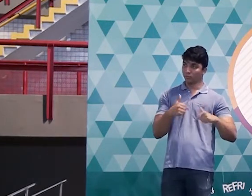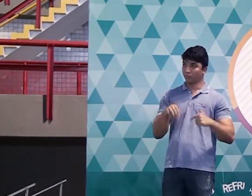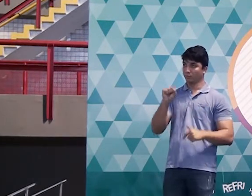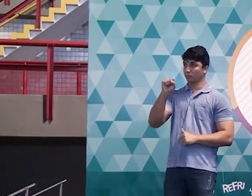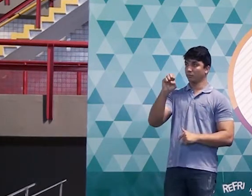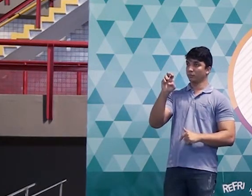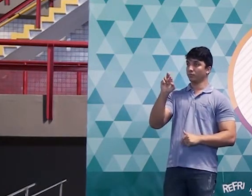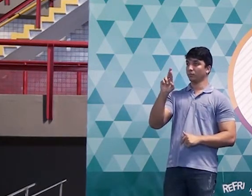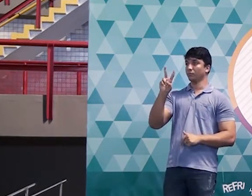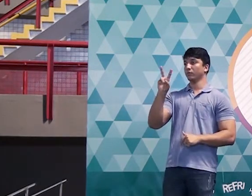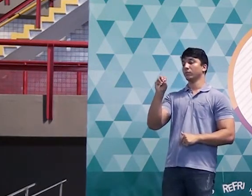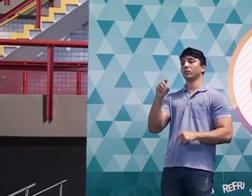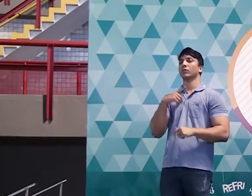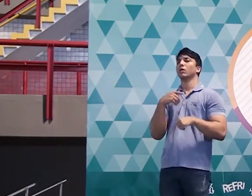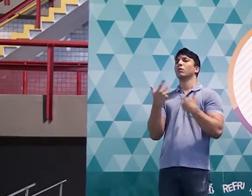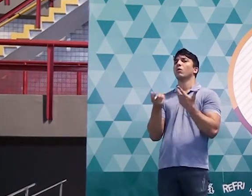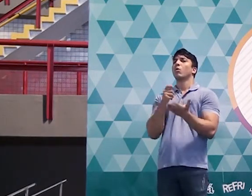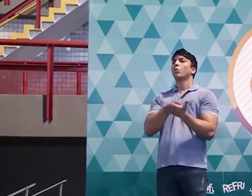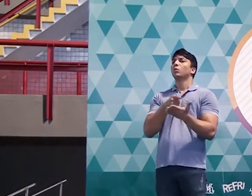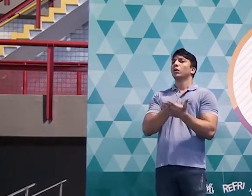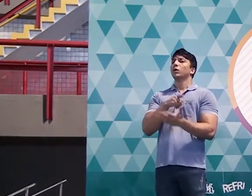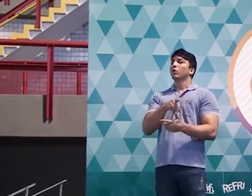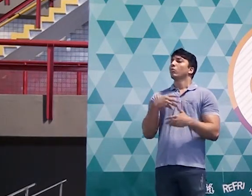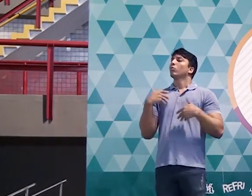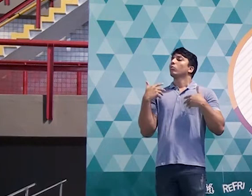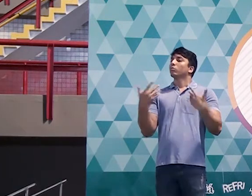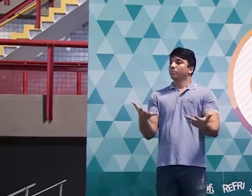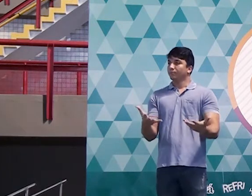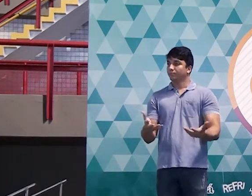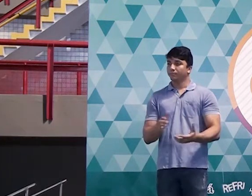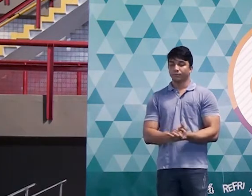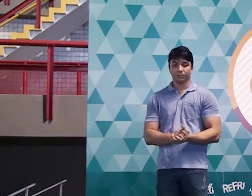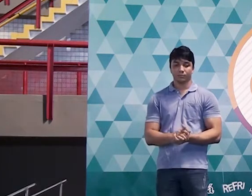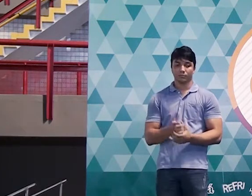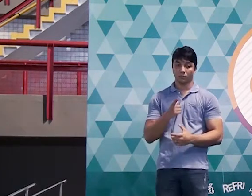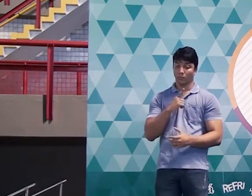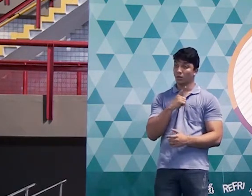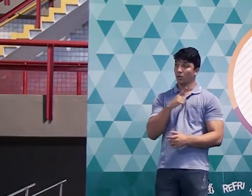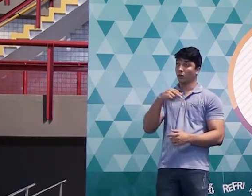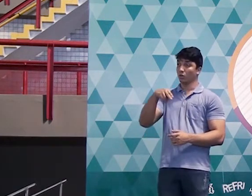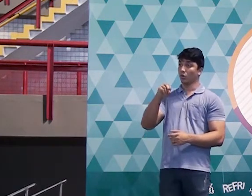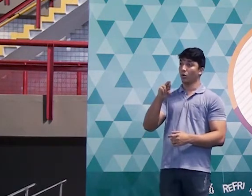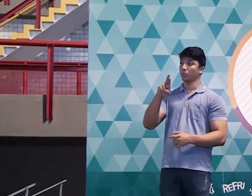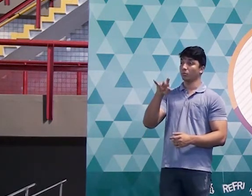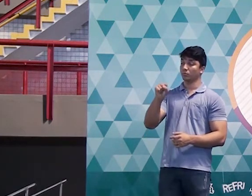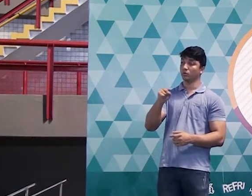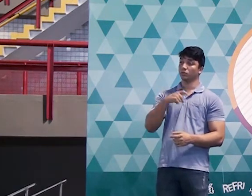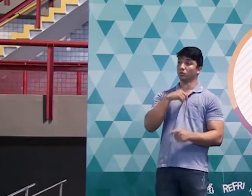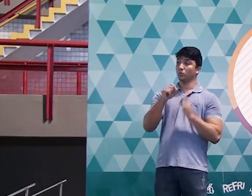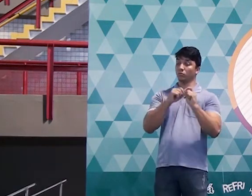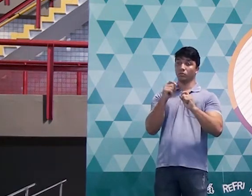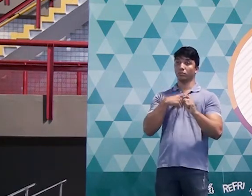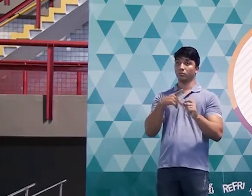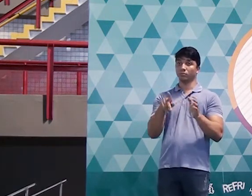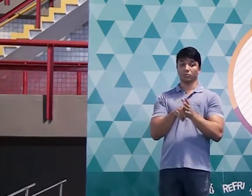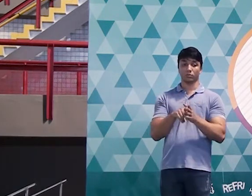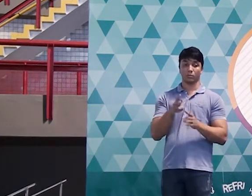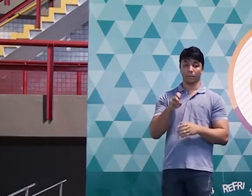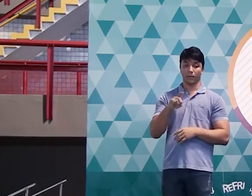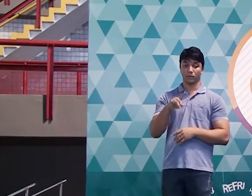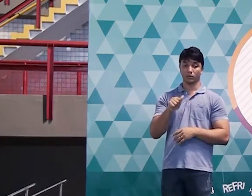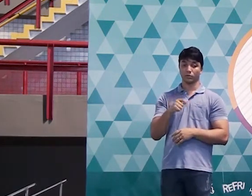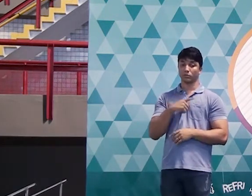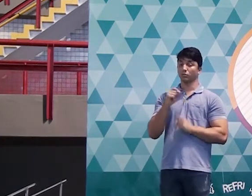quais são as obrigações que os servos têm com a terra. Os nobres tem uma relação que foi criada na Idade Média, deixa eu voltar